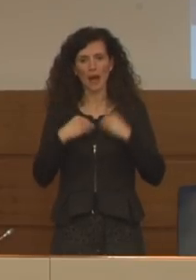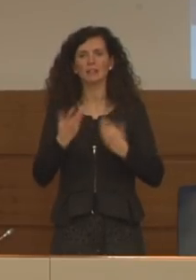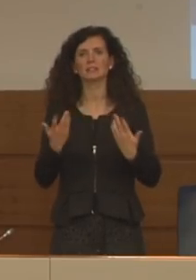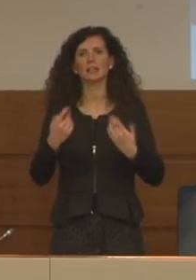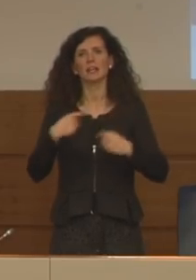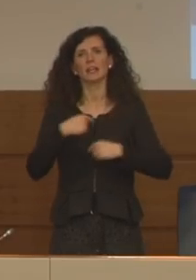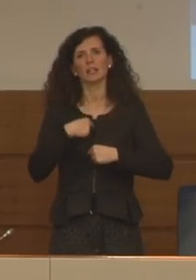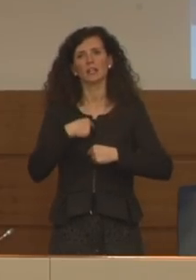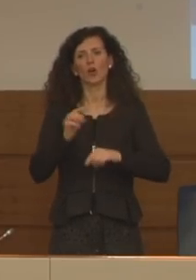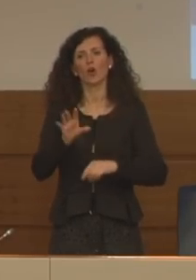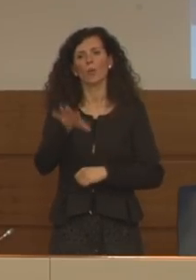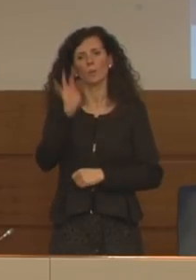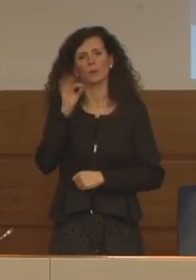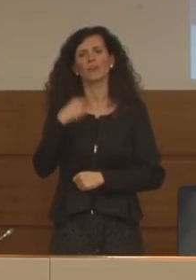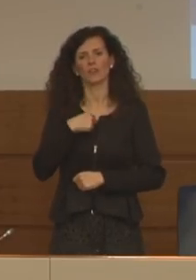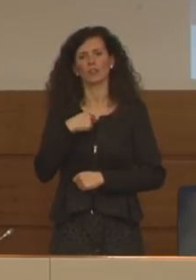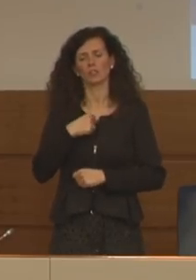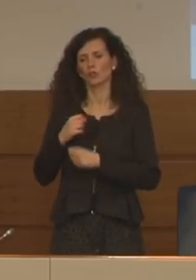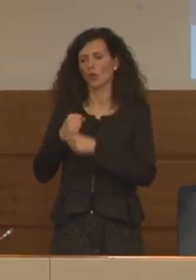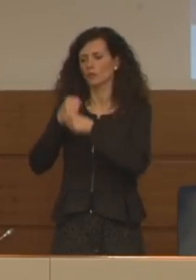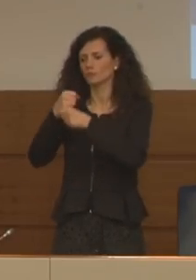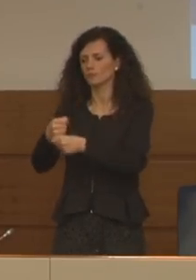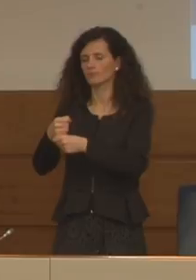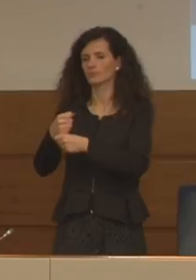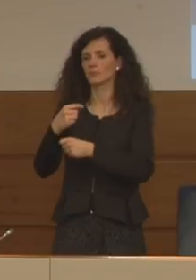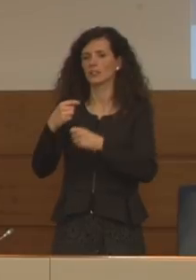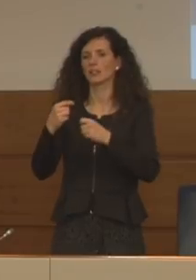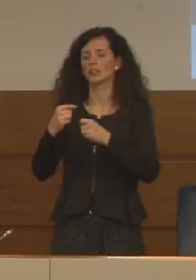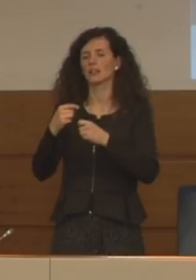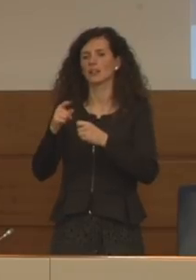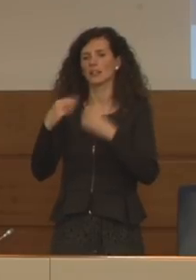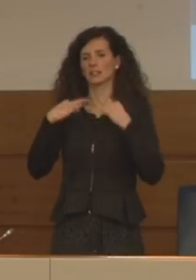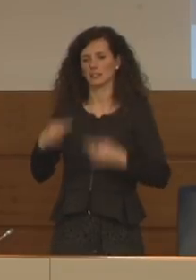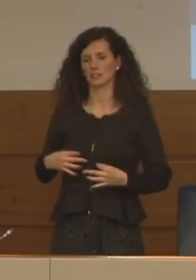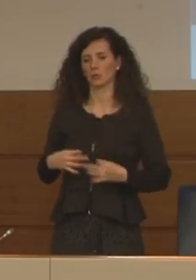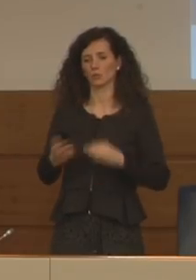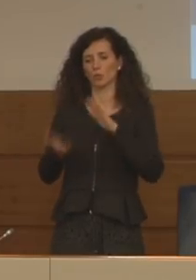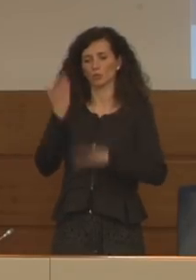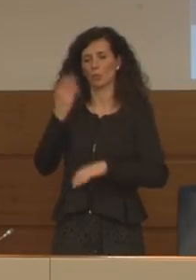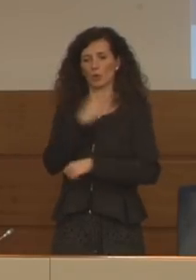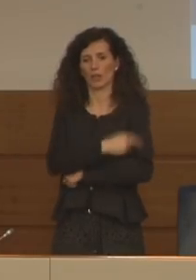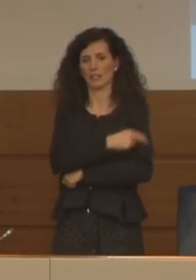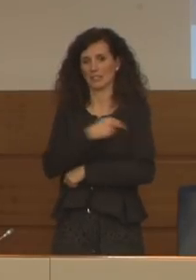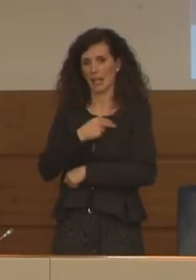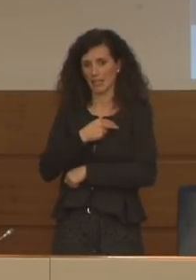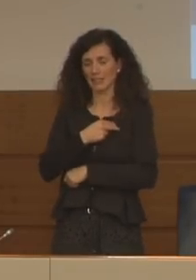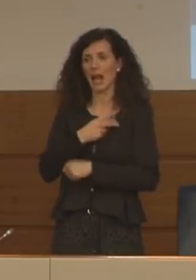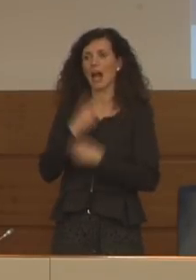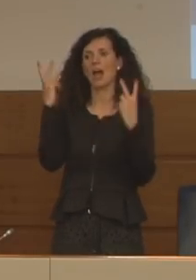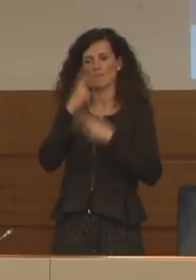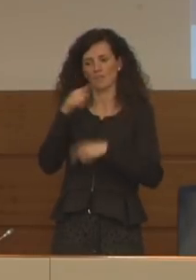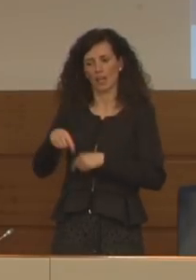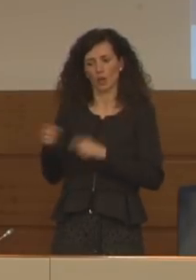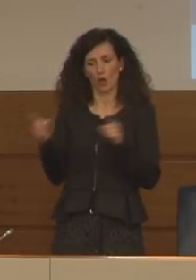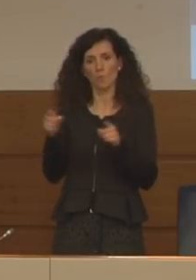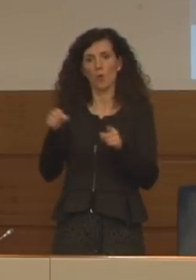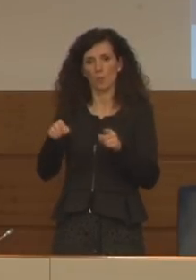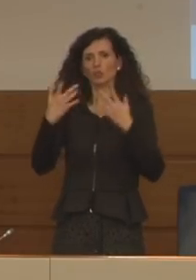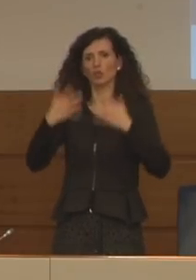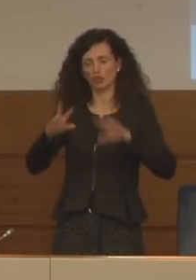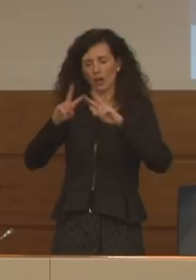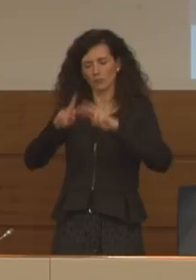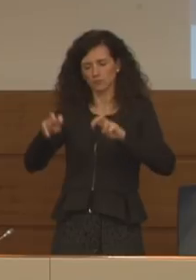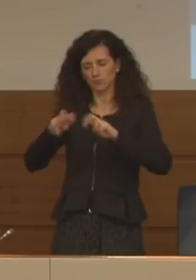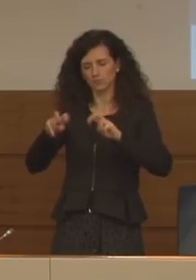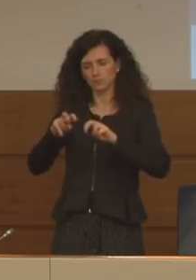preferirei che rispondesse il rappresentante istituto superiore di sanità che stanno analizzando gli aspetti epidemiologici